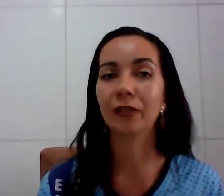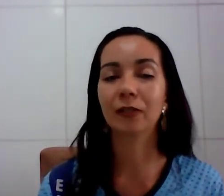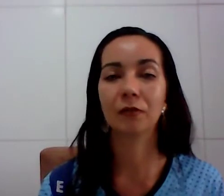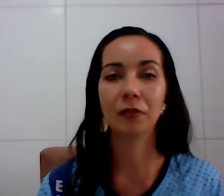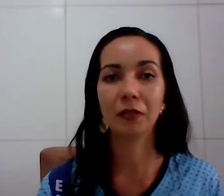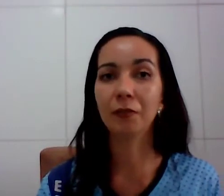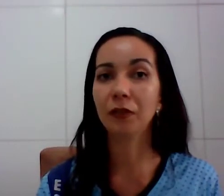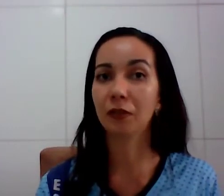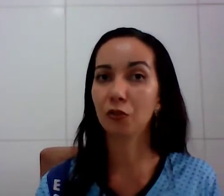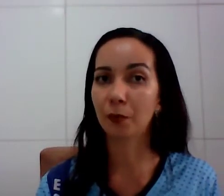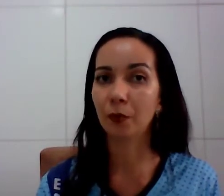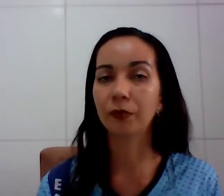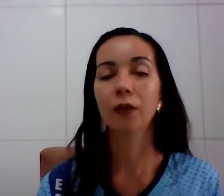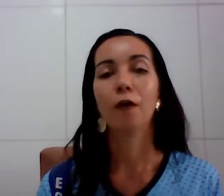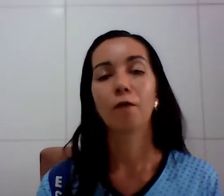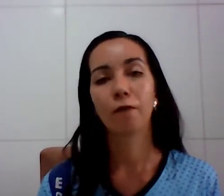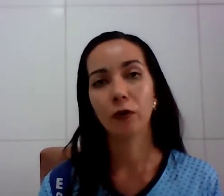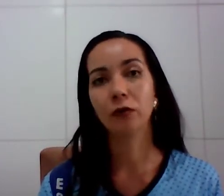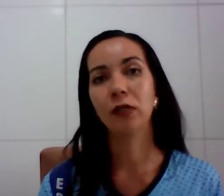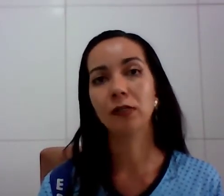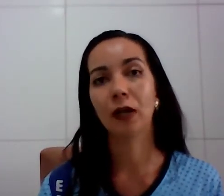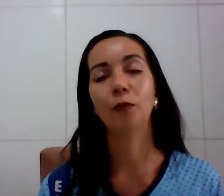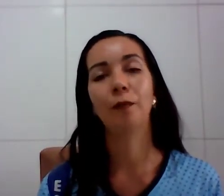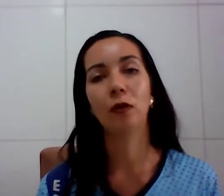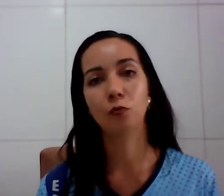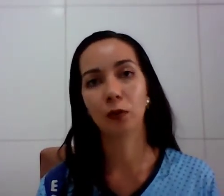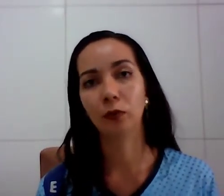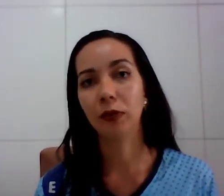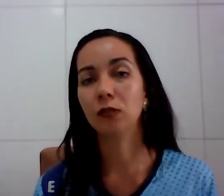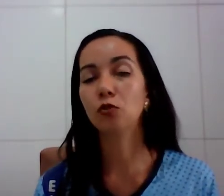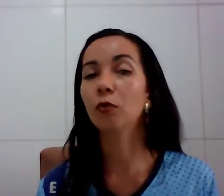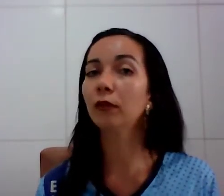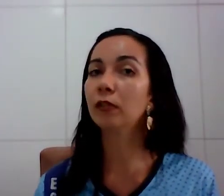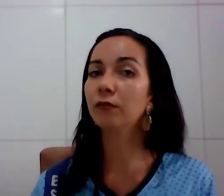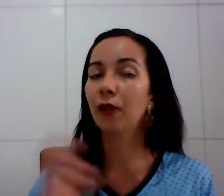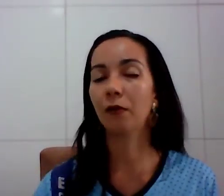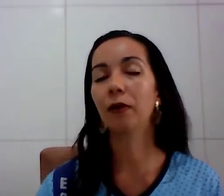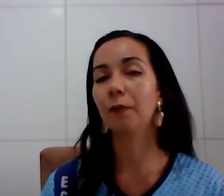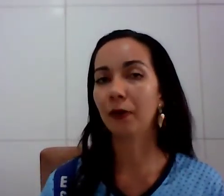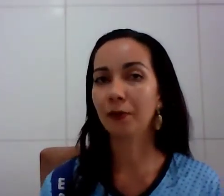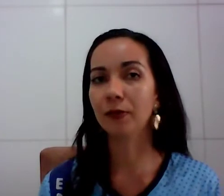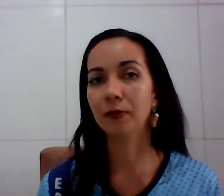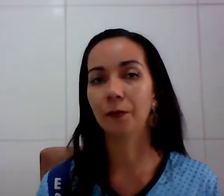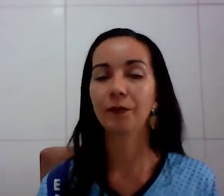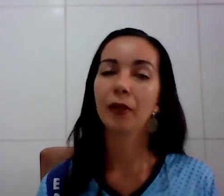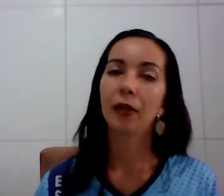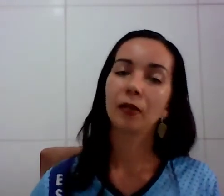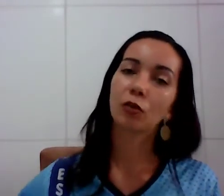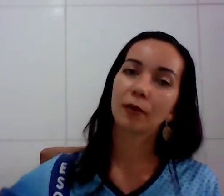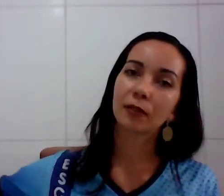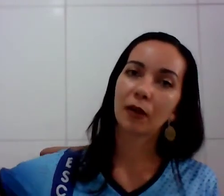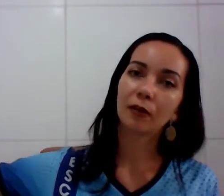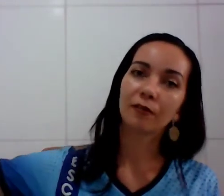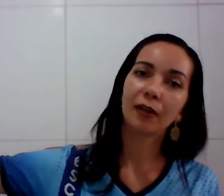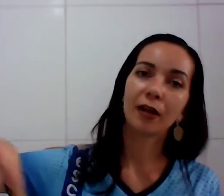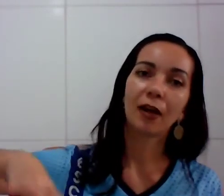navegação, esse tipo de transporte, foi utilizado pelos portugueses quando eles vieram aqui para o Brasil. Eles começaram a